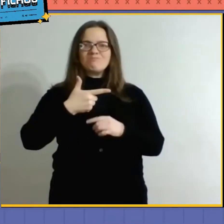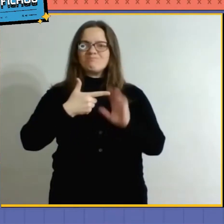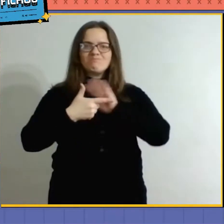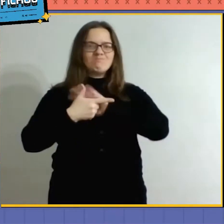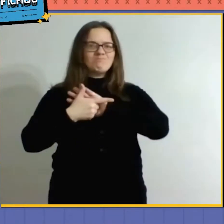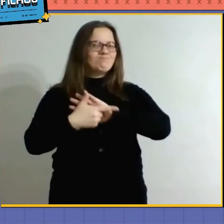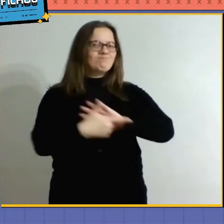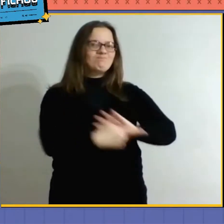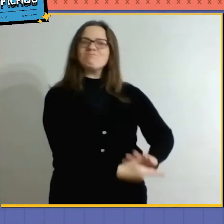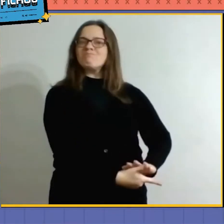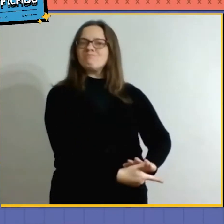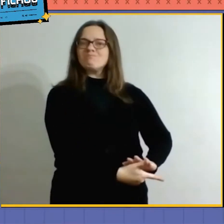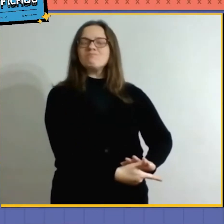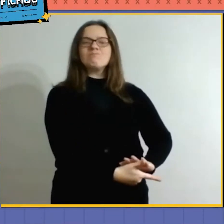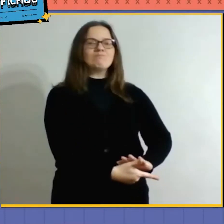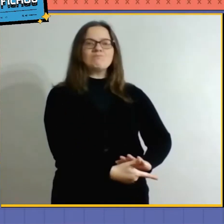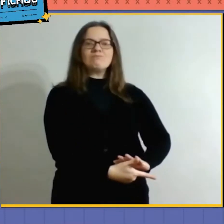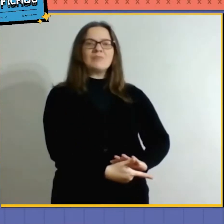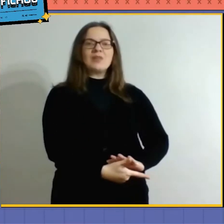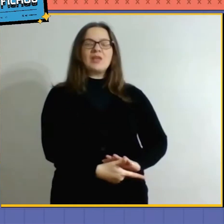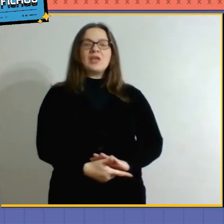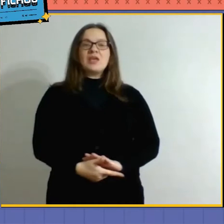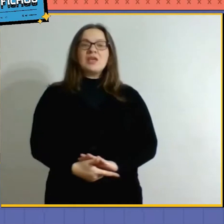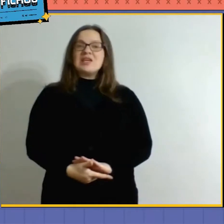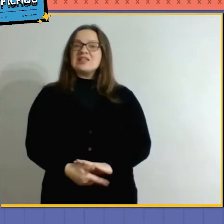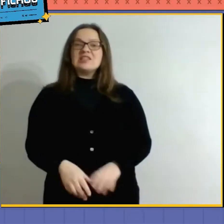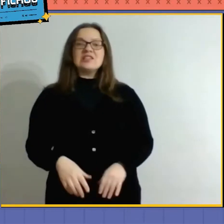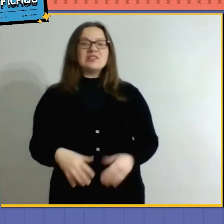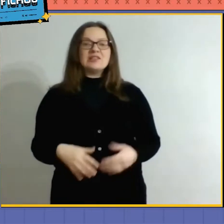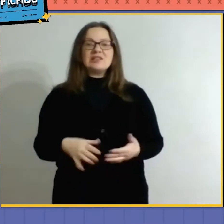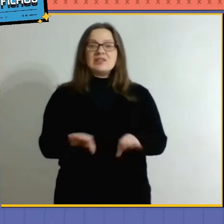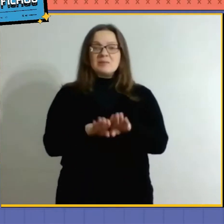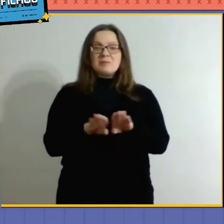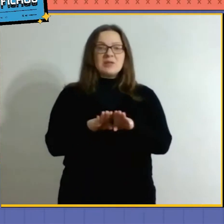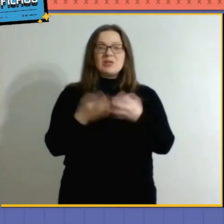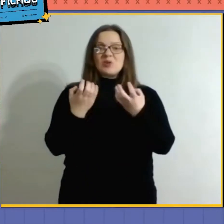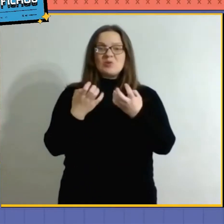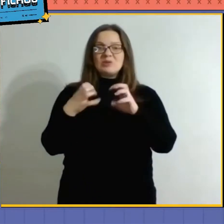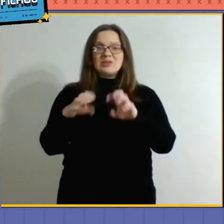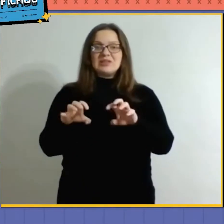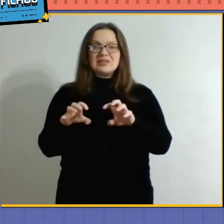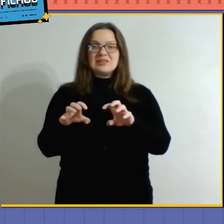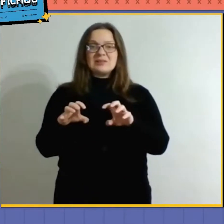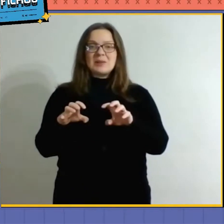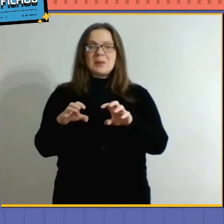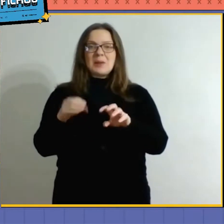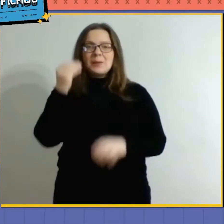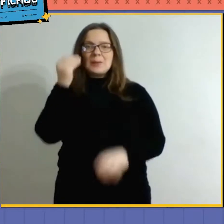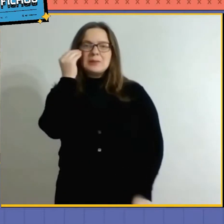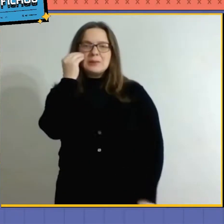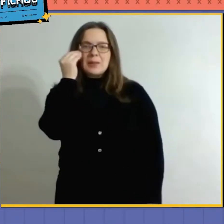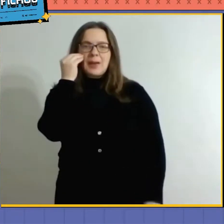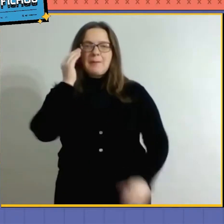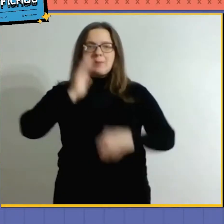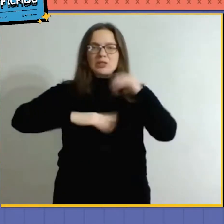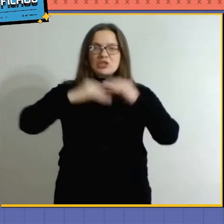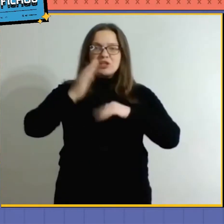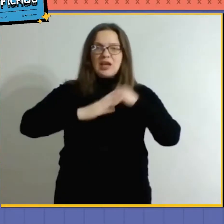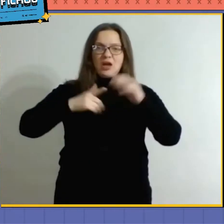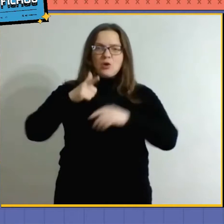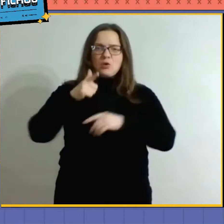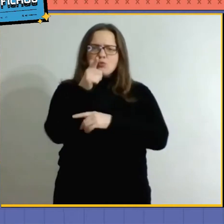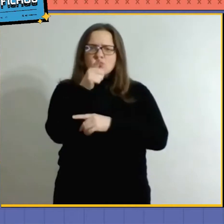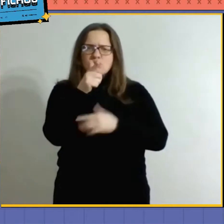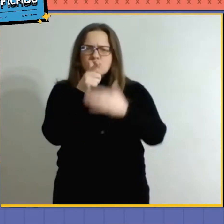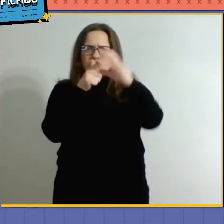se recusou Inclusive a treinar o tirou ova aí ele ele recusou até o ponto pegar nas armas que até treinam tiro